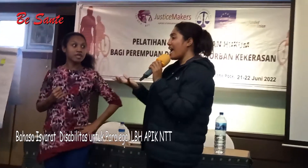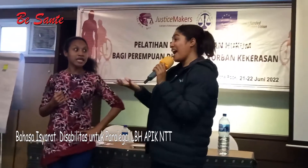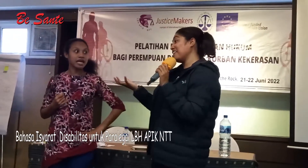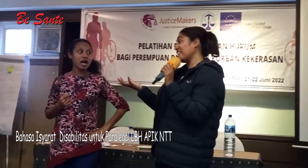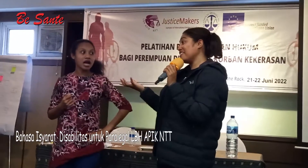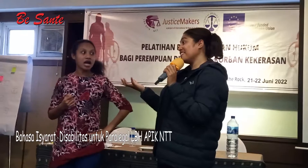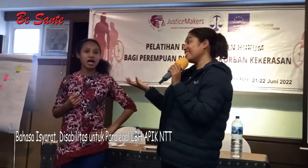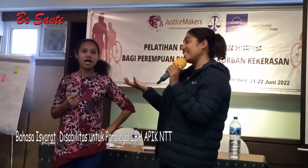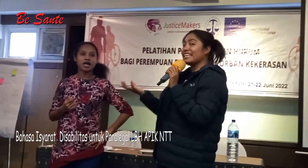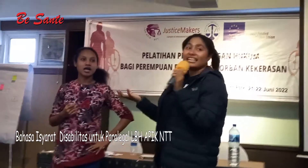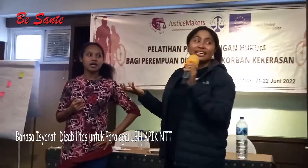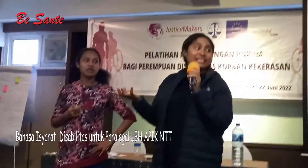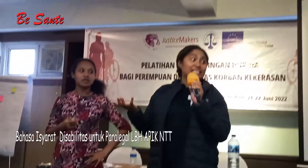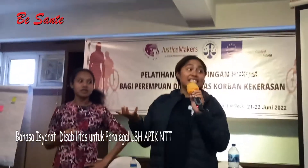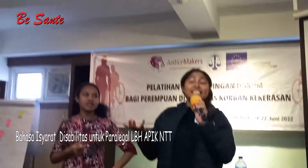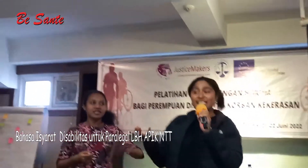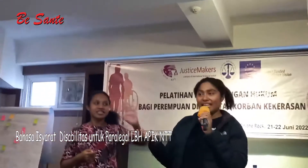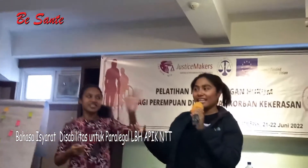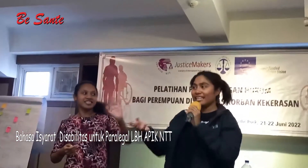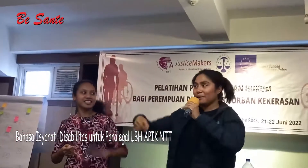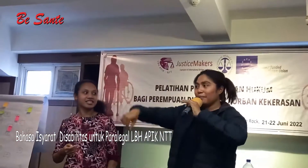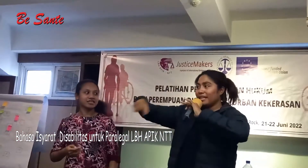Menikah. Ada yang tahu ini? Cincin.